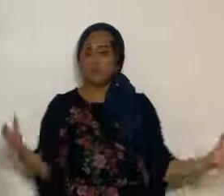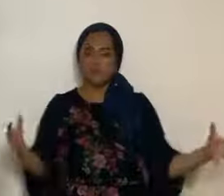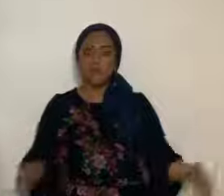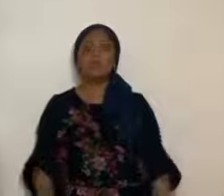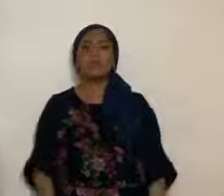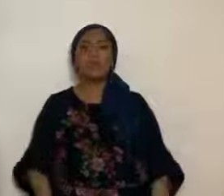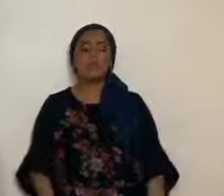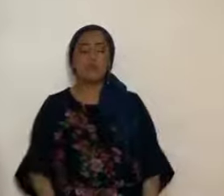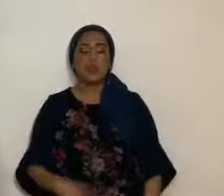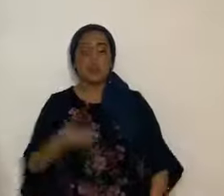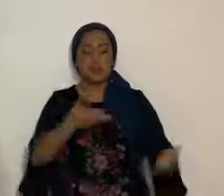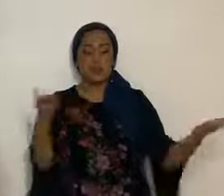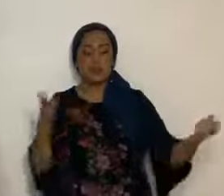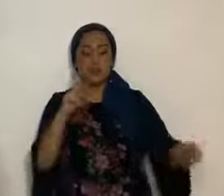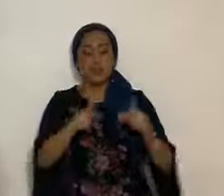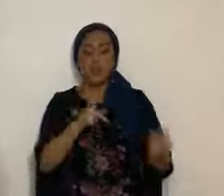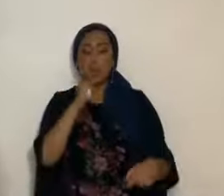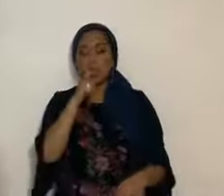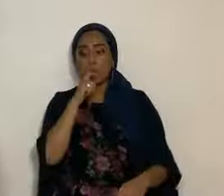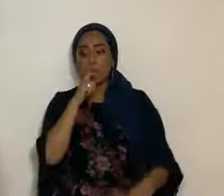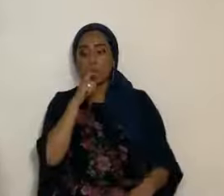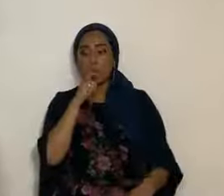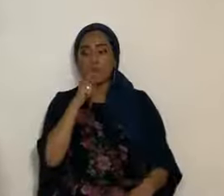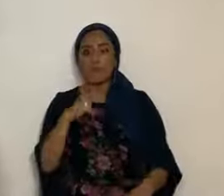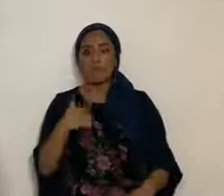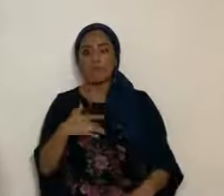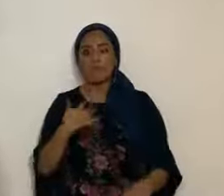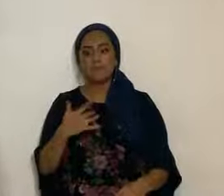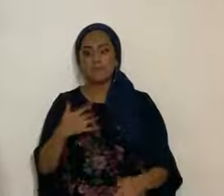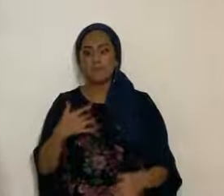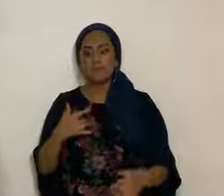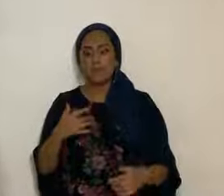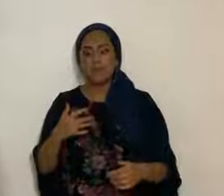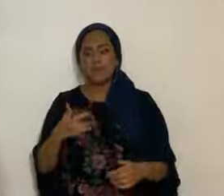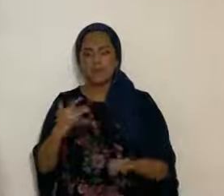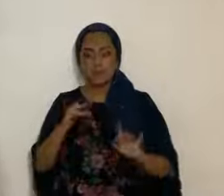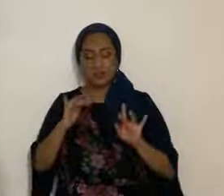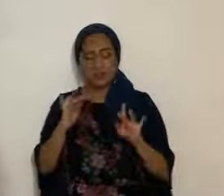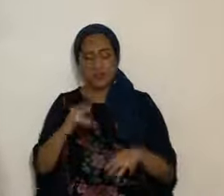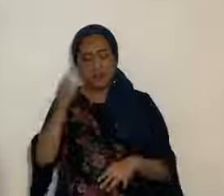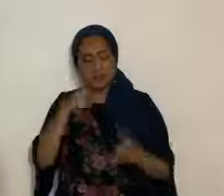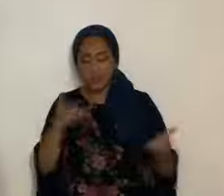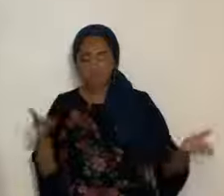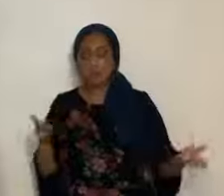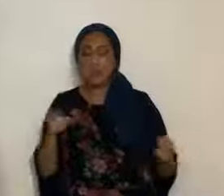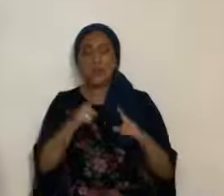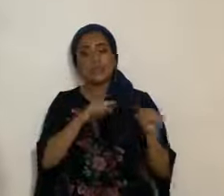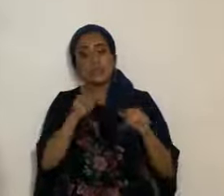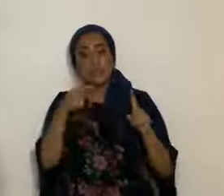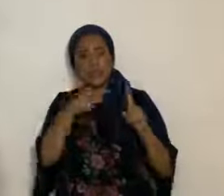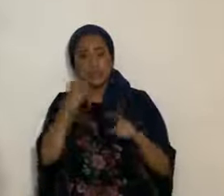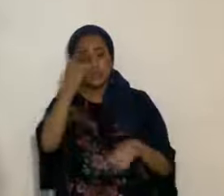aquel pueblo con el que se había identificado y que sintió compasión. Pero también entendió una cosa muy importante: